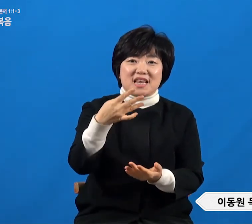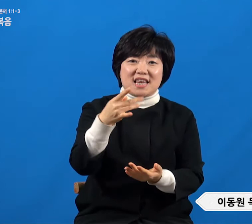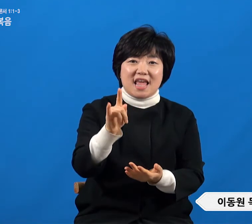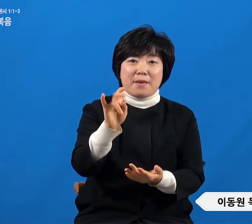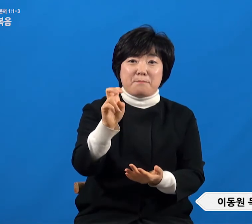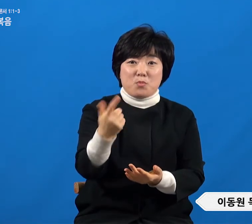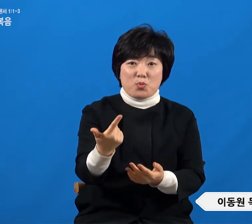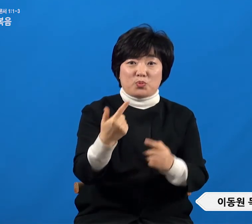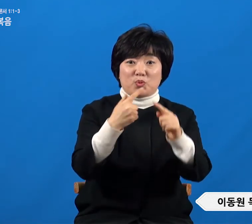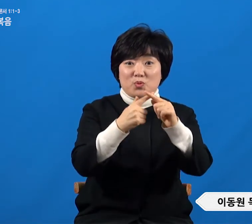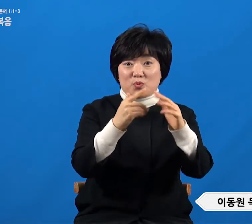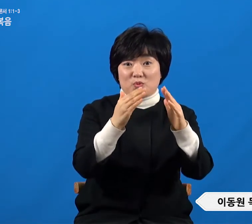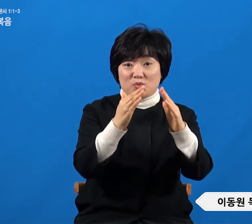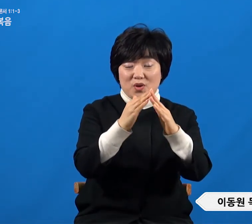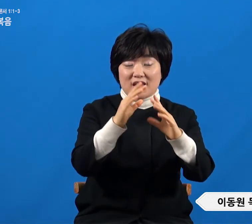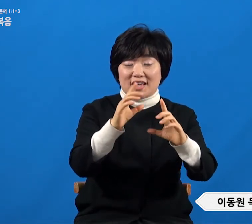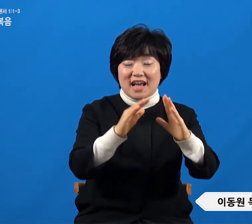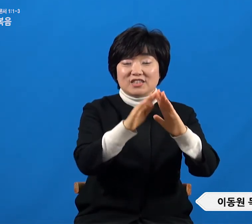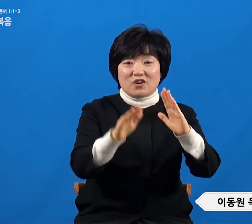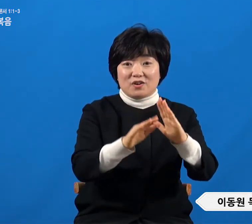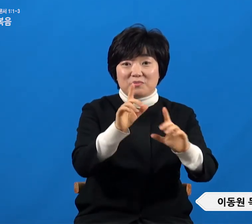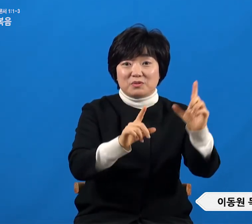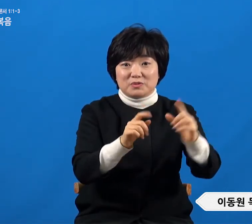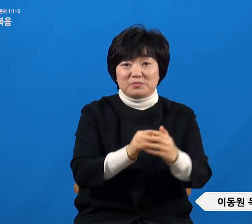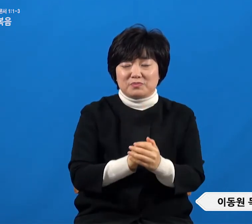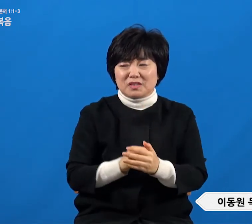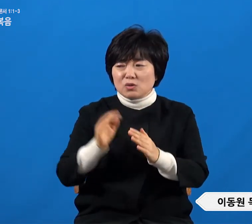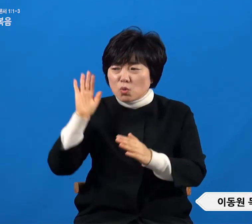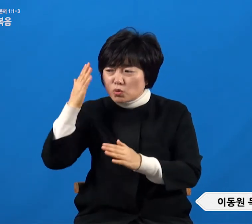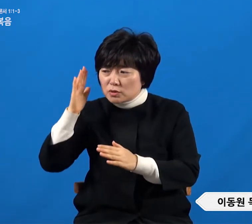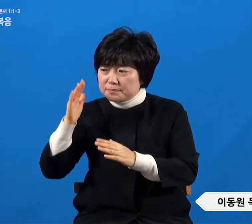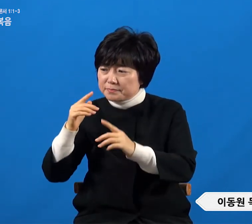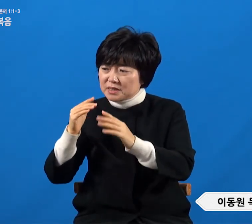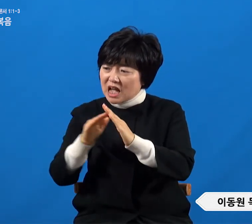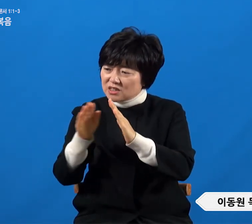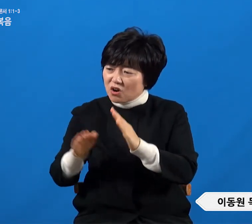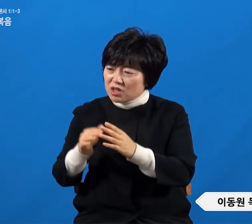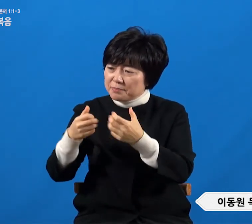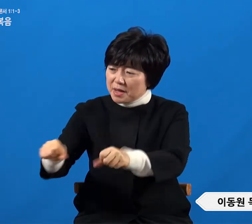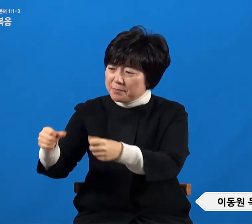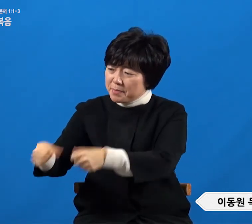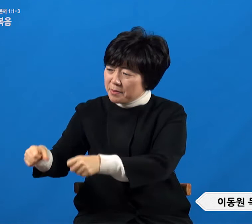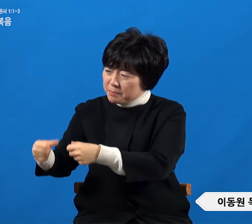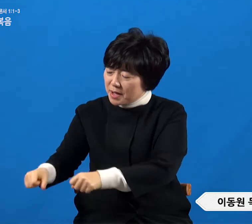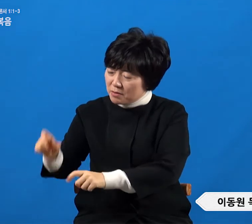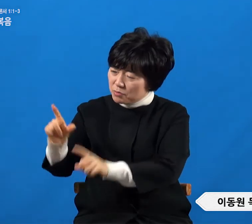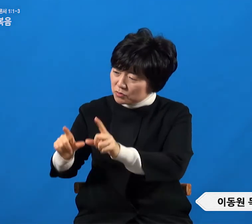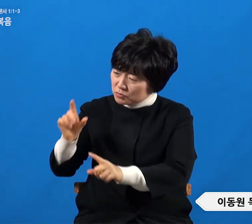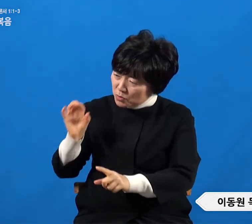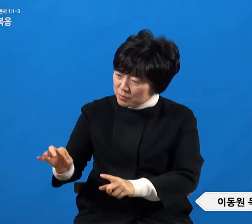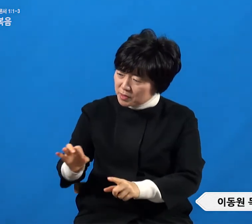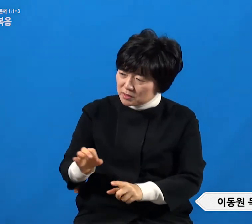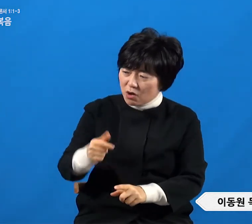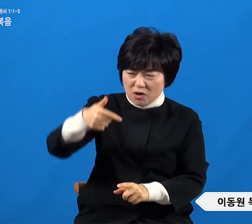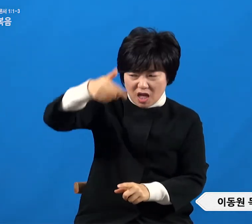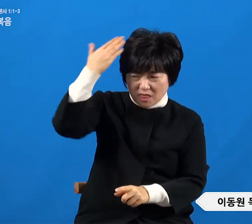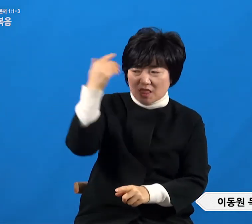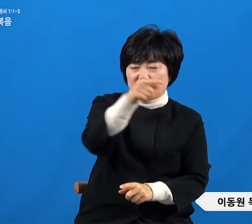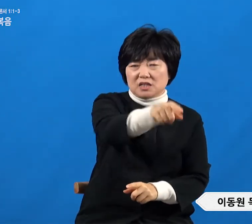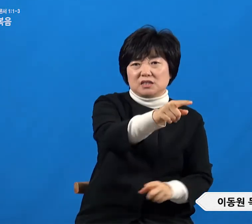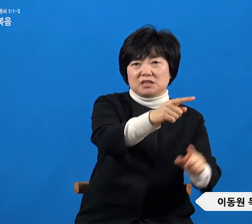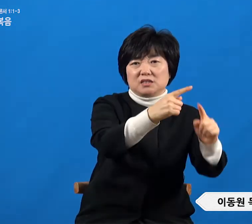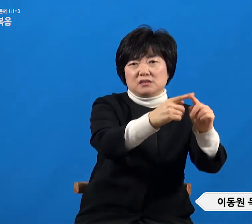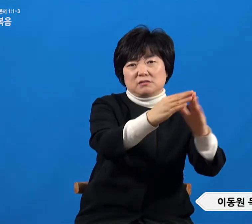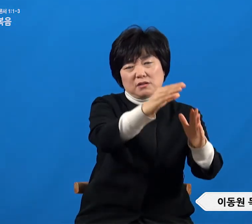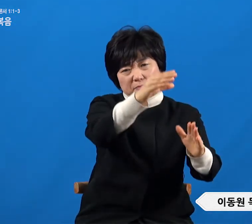가정들이 붕괴되는 안타까운 시대 속에서 복음의 등대로 우뚝 선 가정들의 모습이야말로 세상